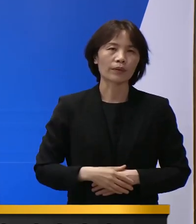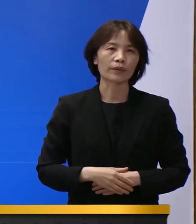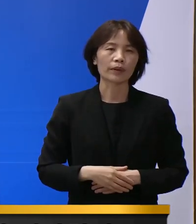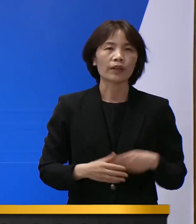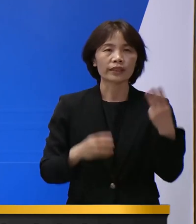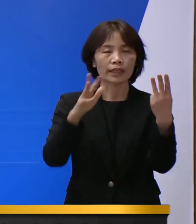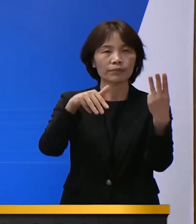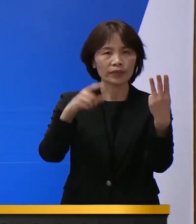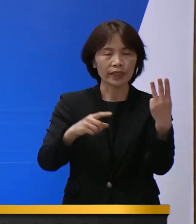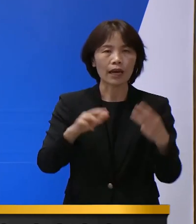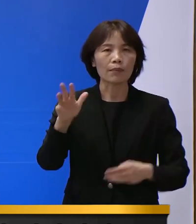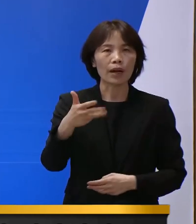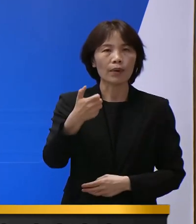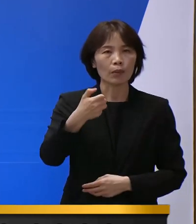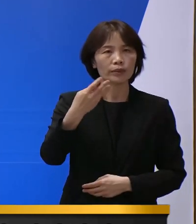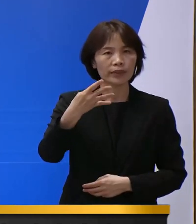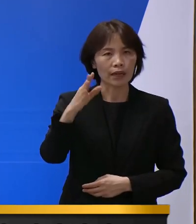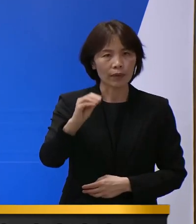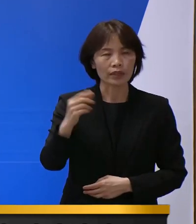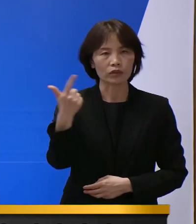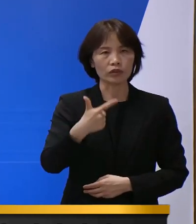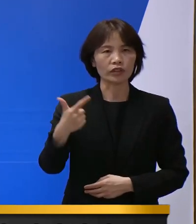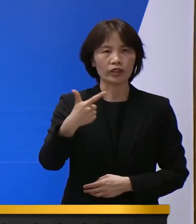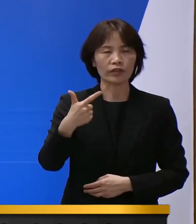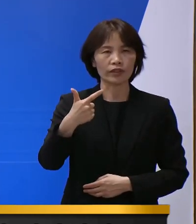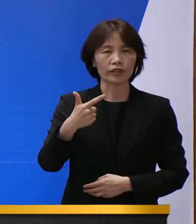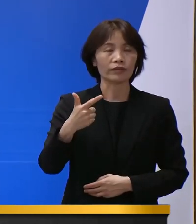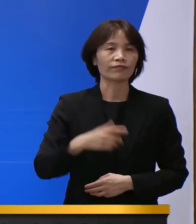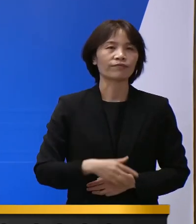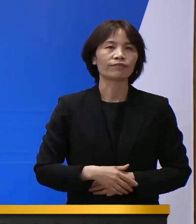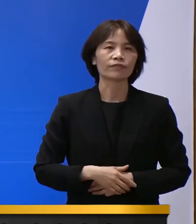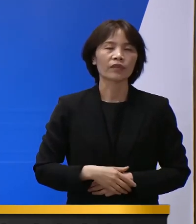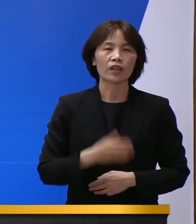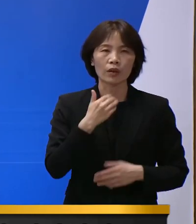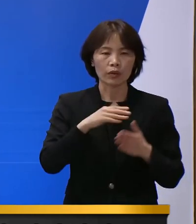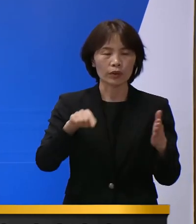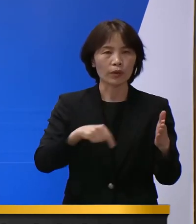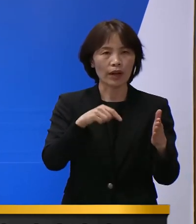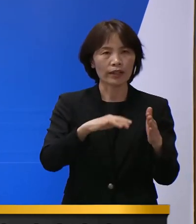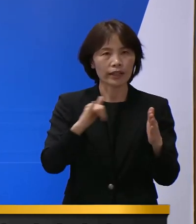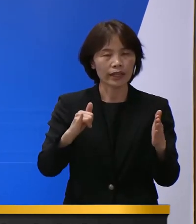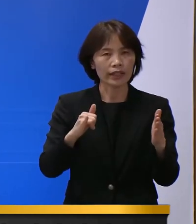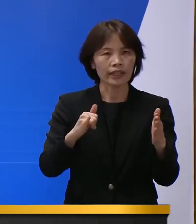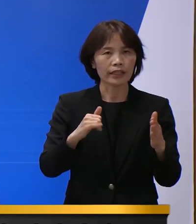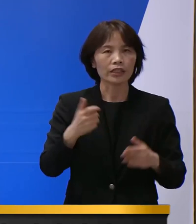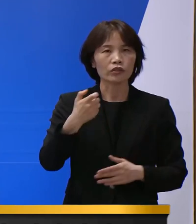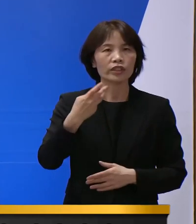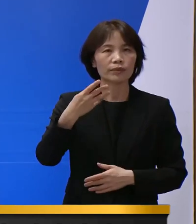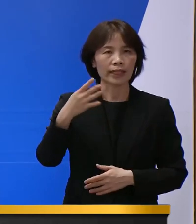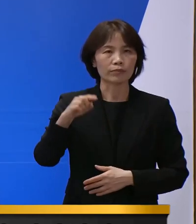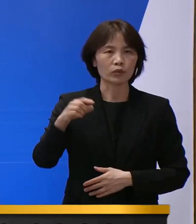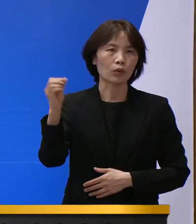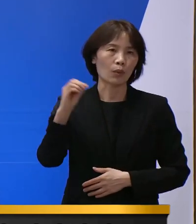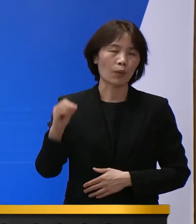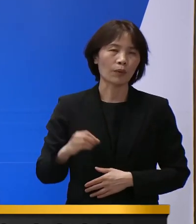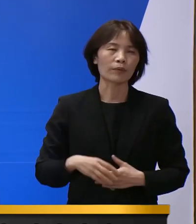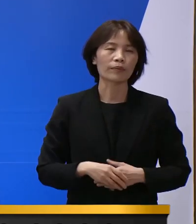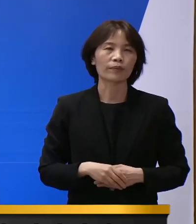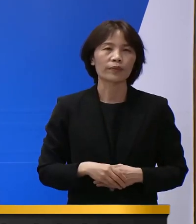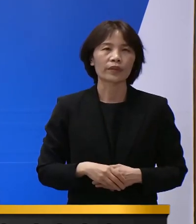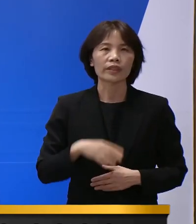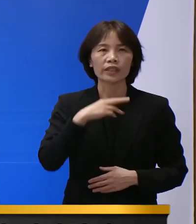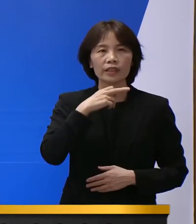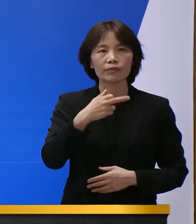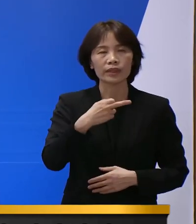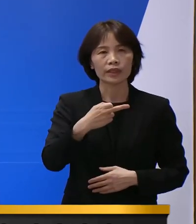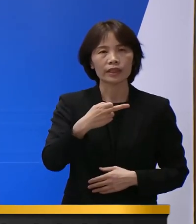3차 접종자는 854만 6,232명으로 경기도 인구 대비 63.4%입니다.